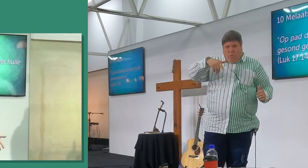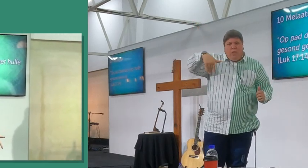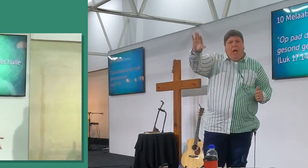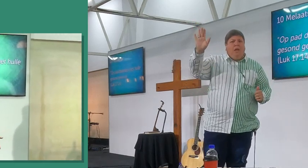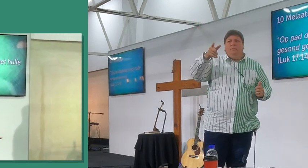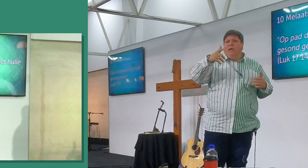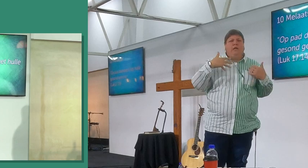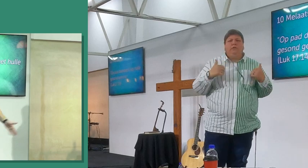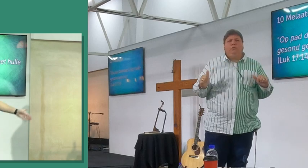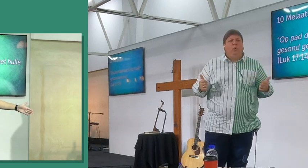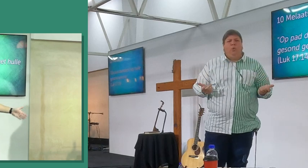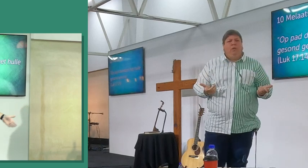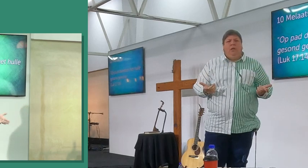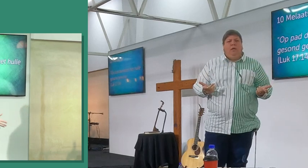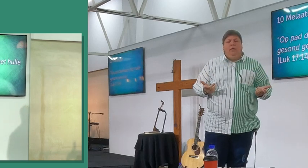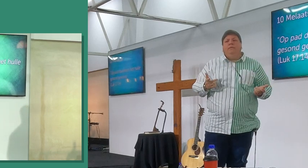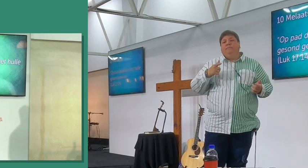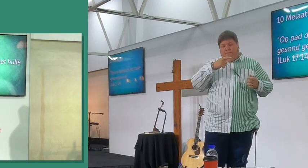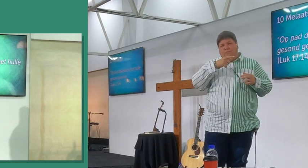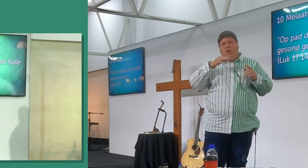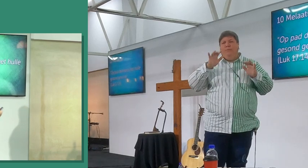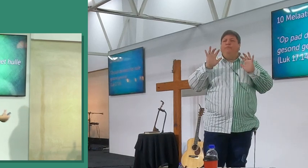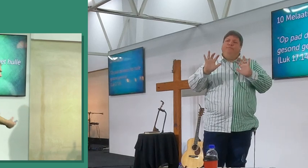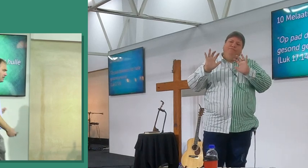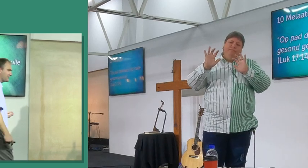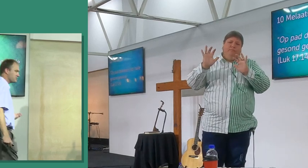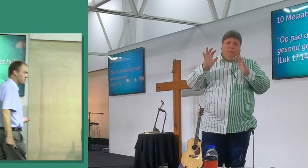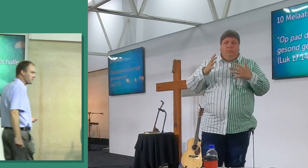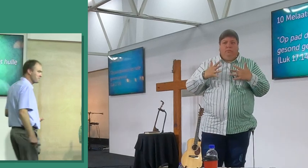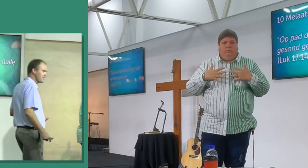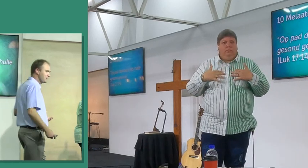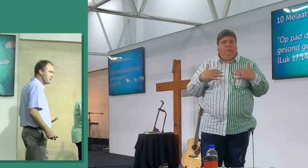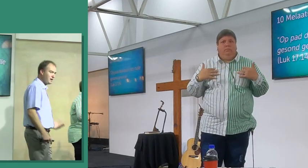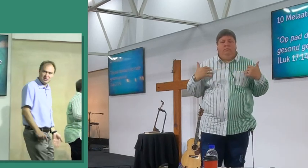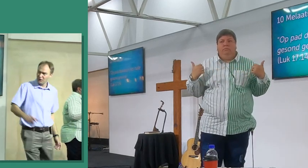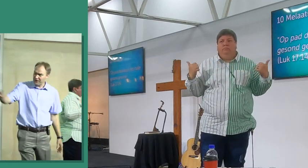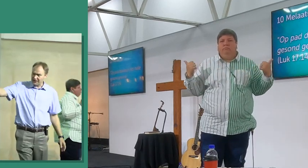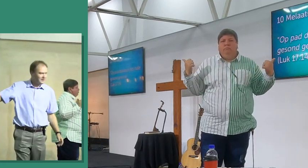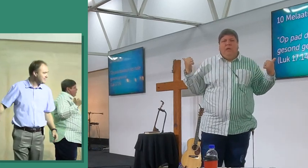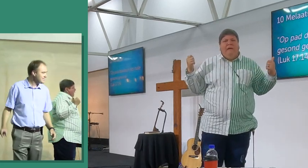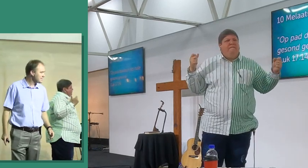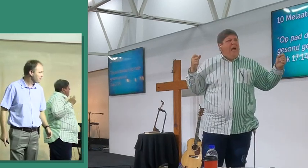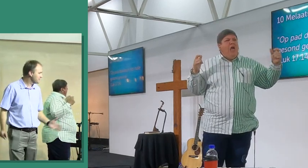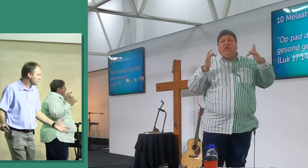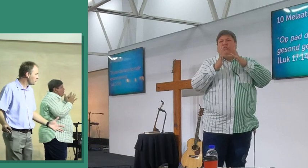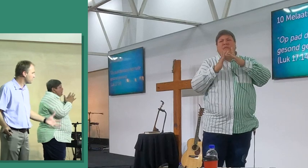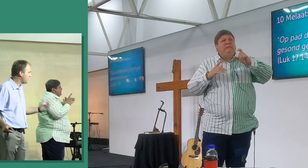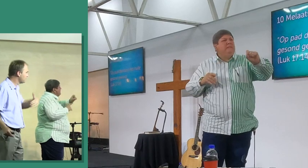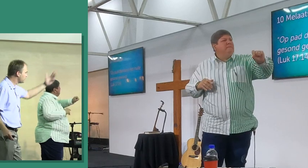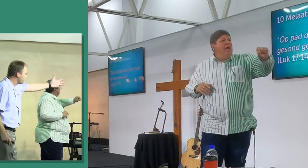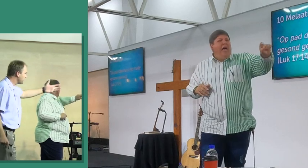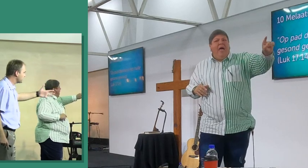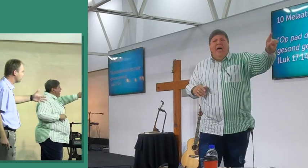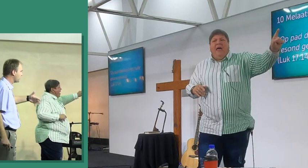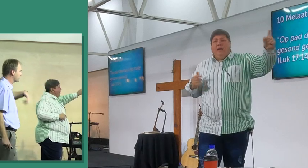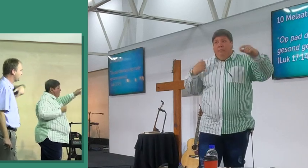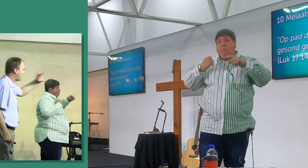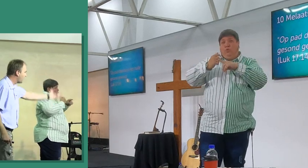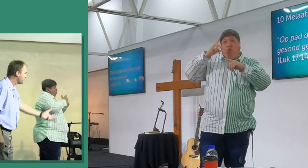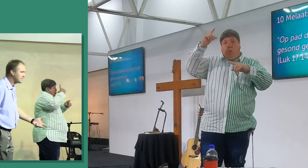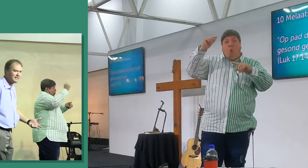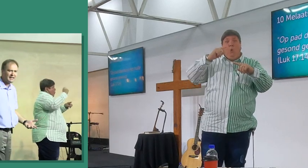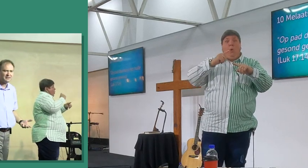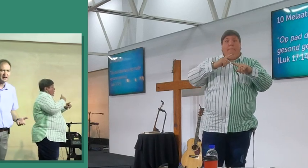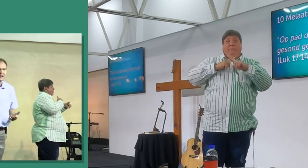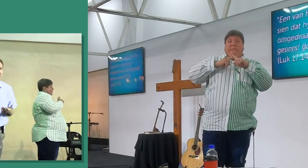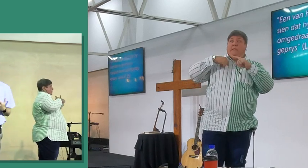maar hulle is ook geen gezond nie, maar hier gaan hulle, en hulle loop, en soos hulle loop, praak hulle gezond, maar hulle is al ver van Jesus af, hulle is gezond, en hulle moet naar die priester toe gaan, want hulle wil